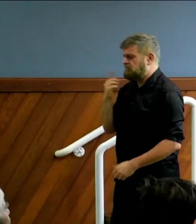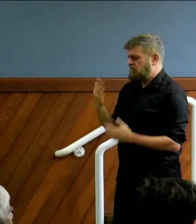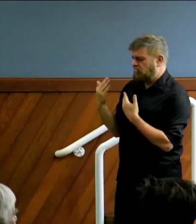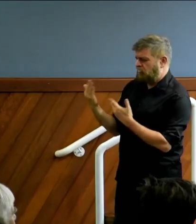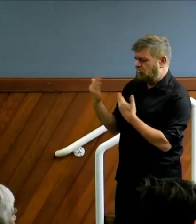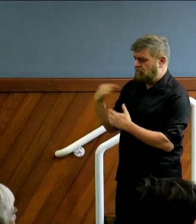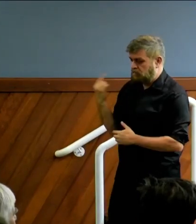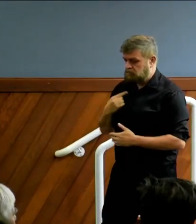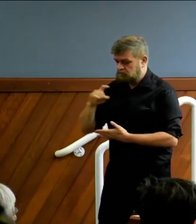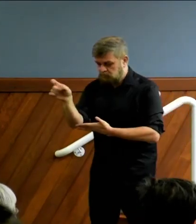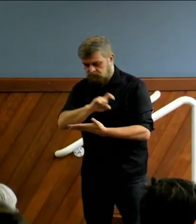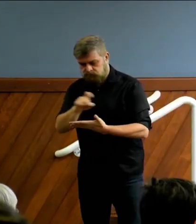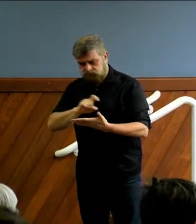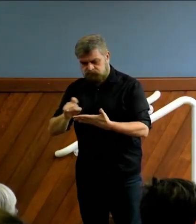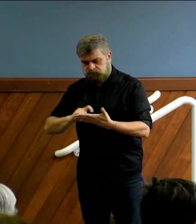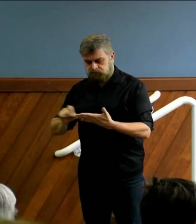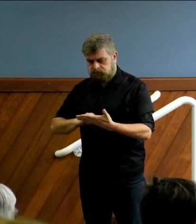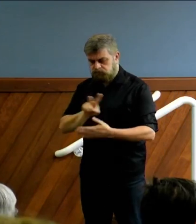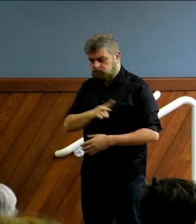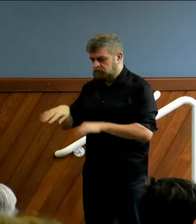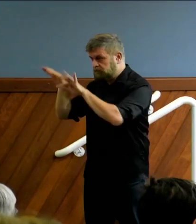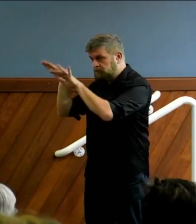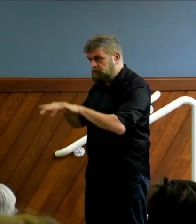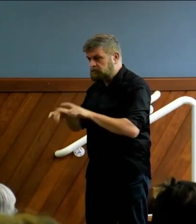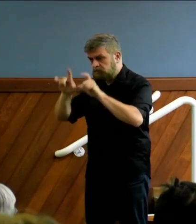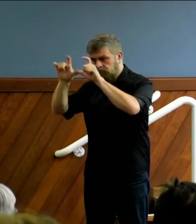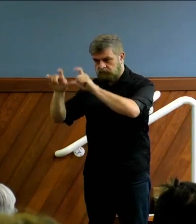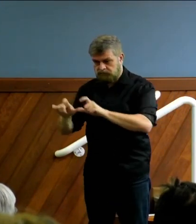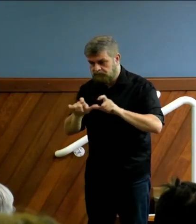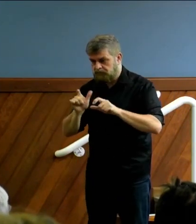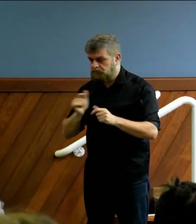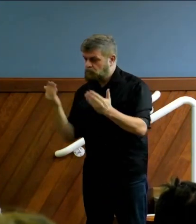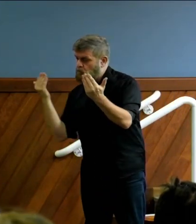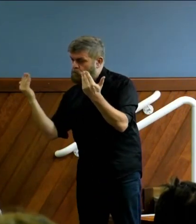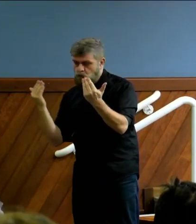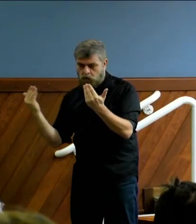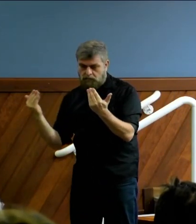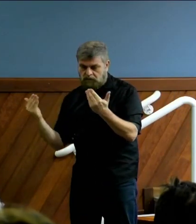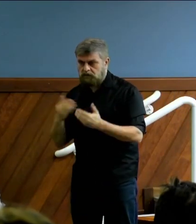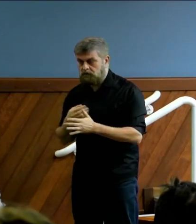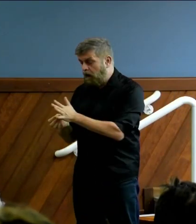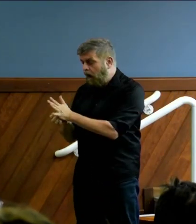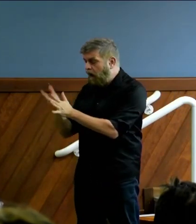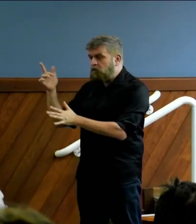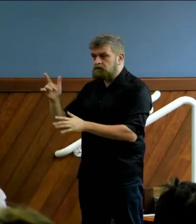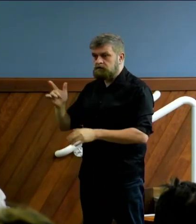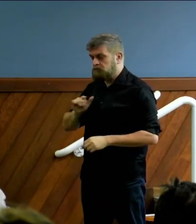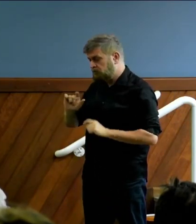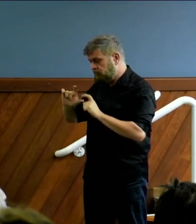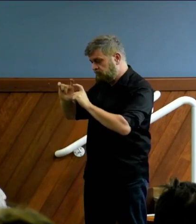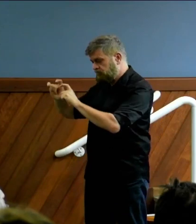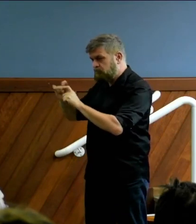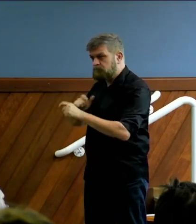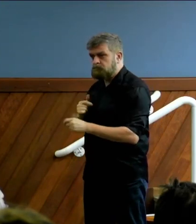Aí a gente digitalizou um conjunto de fotografias em TIFF e em PNG. A quantidade do tamanho